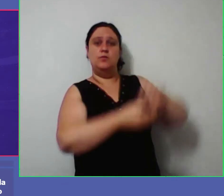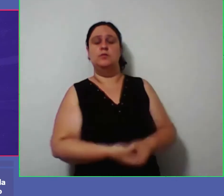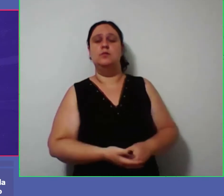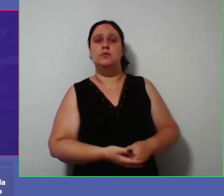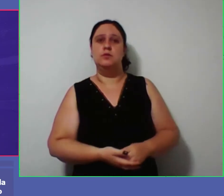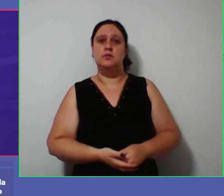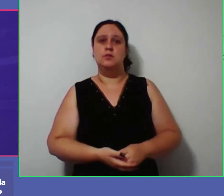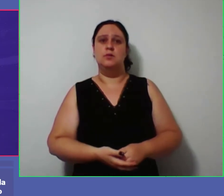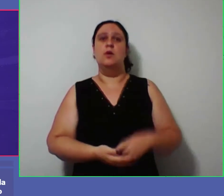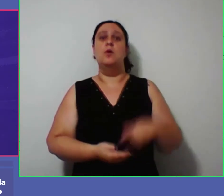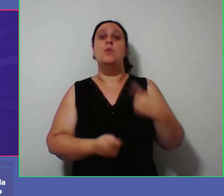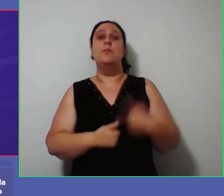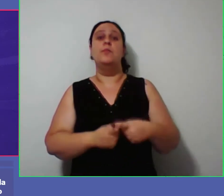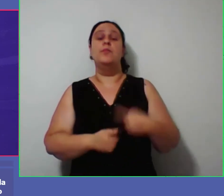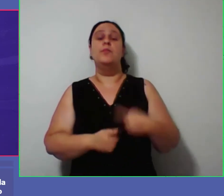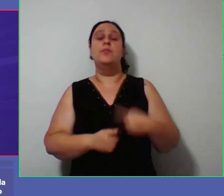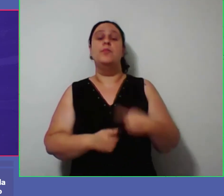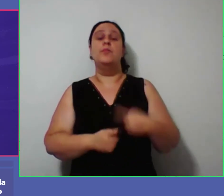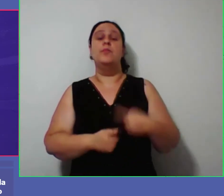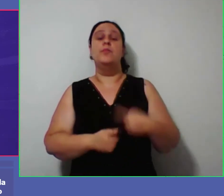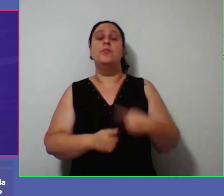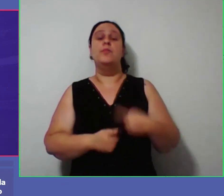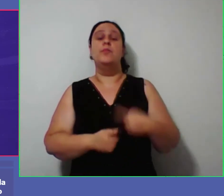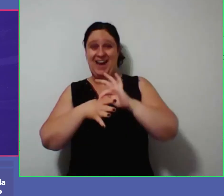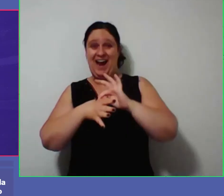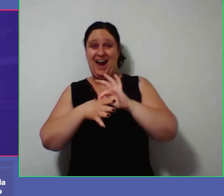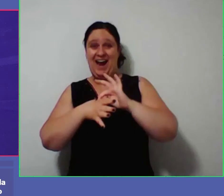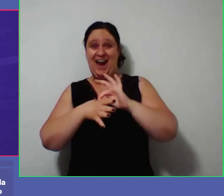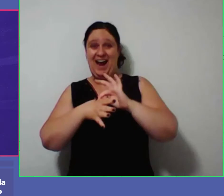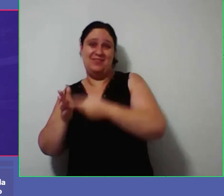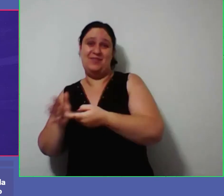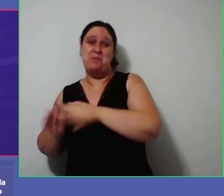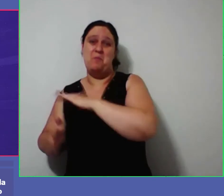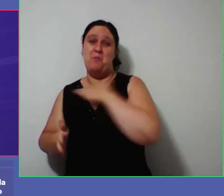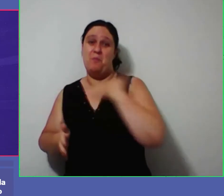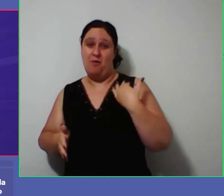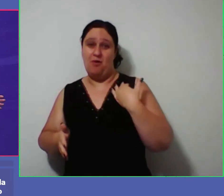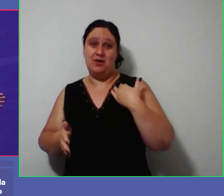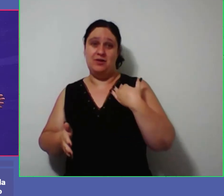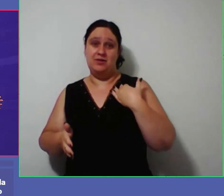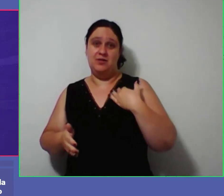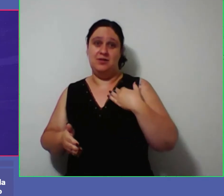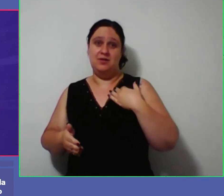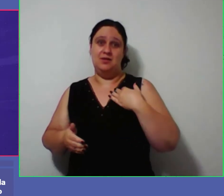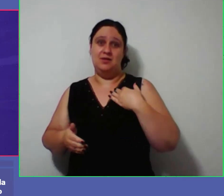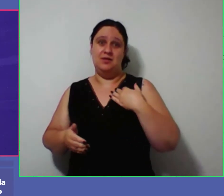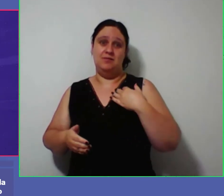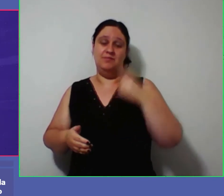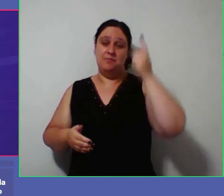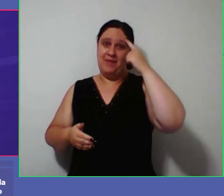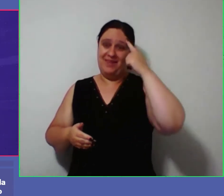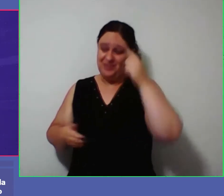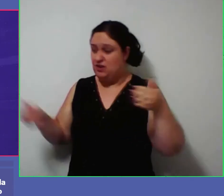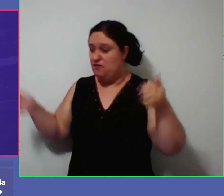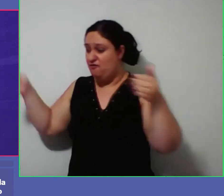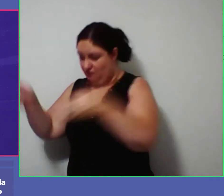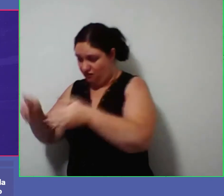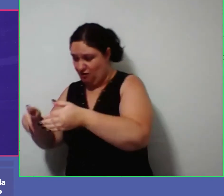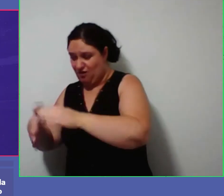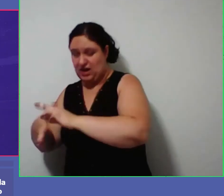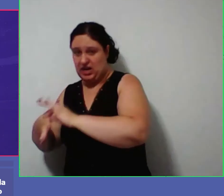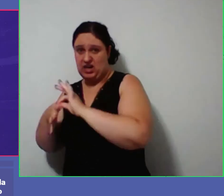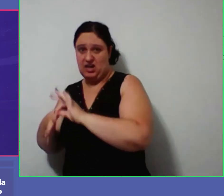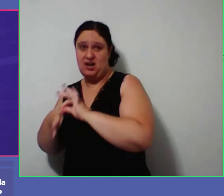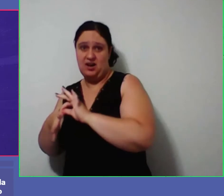pendor da carne dá para a morte. Quer dizer, se você coloca a sua mente na carne, o que resulta é a